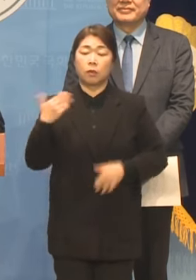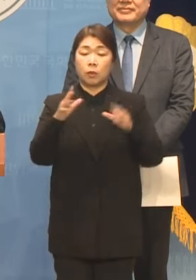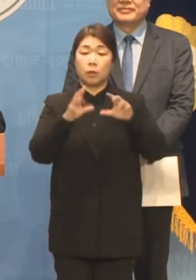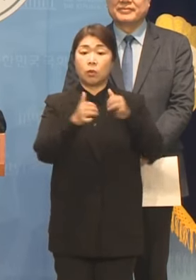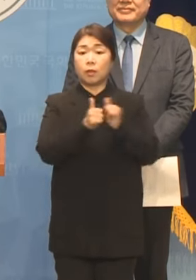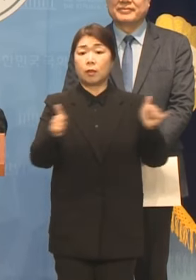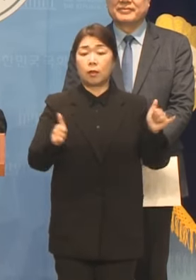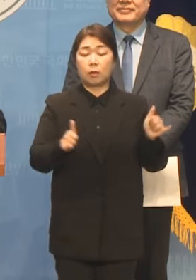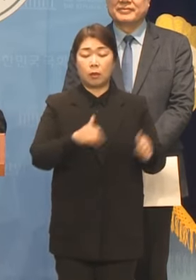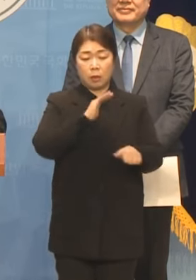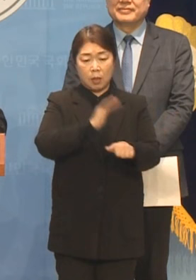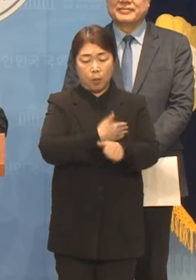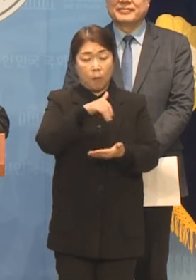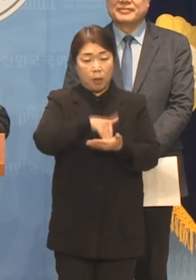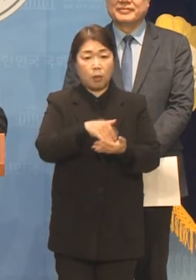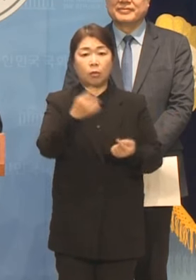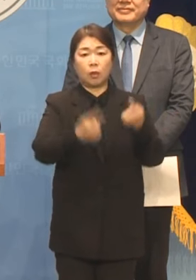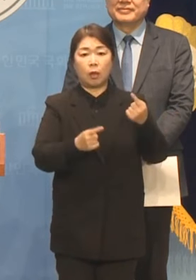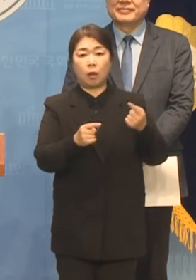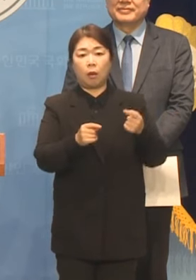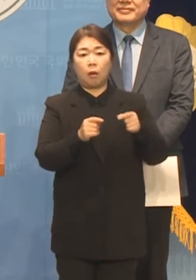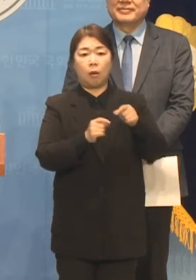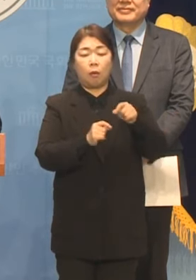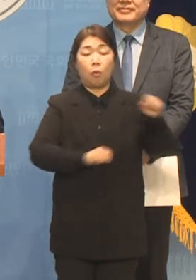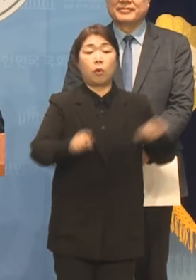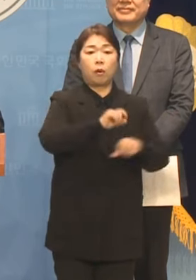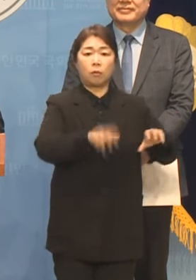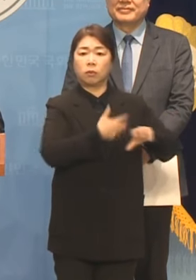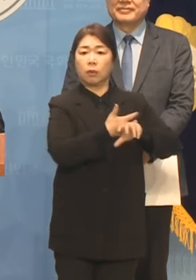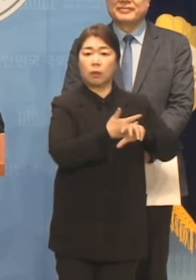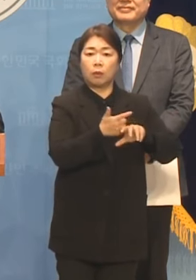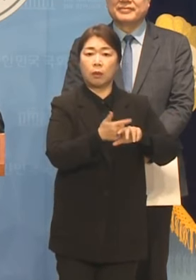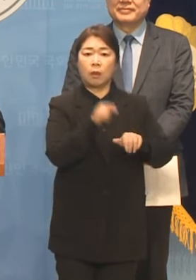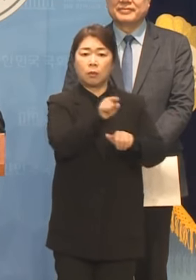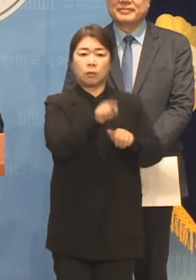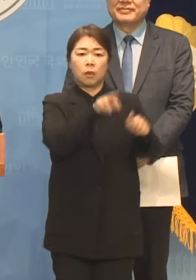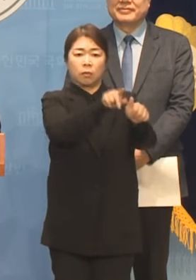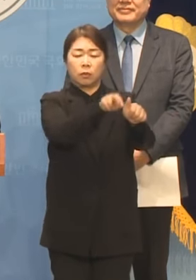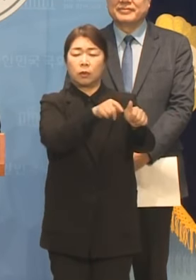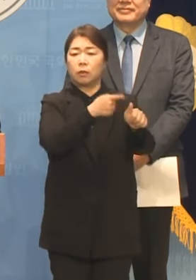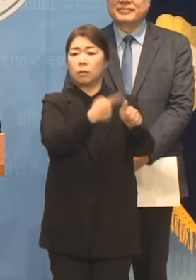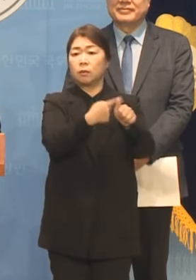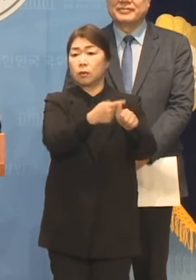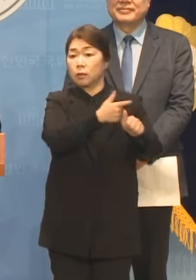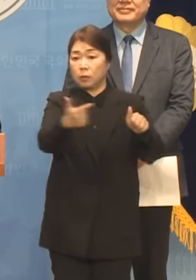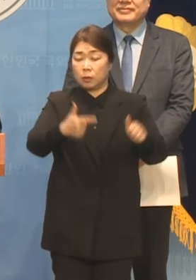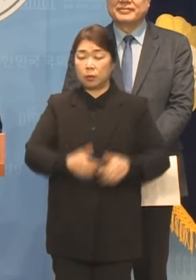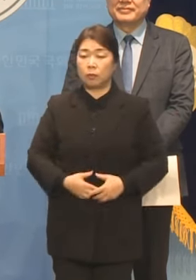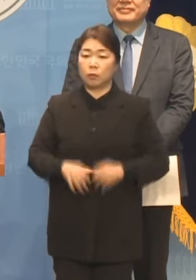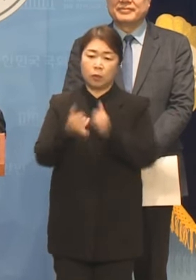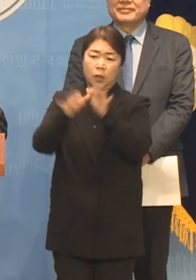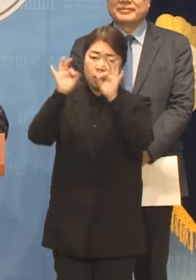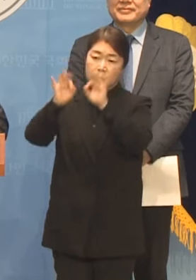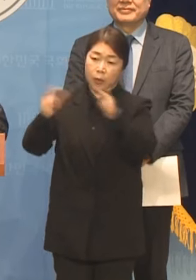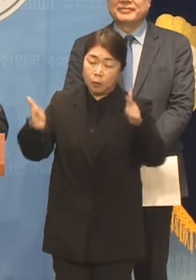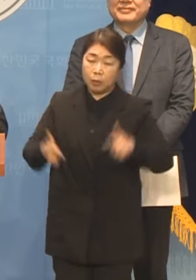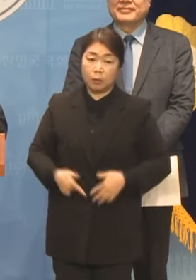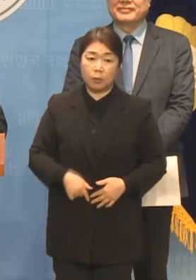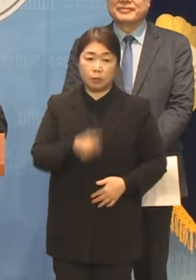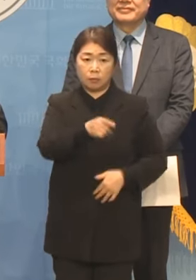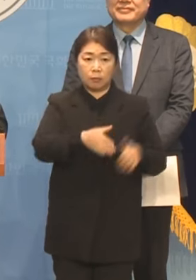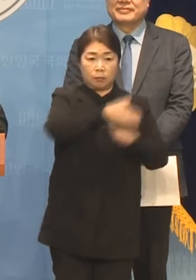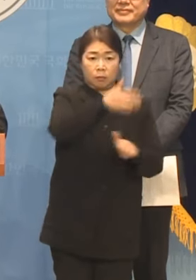잘못을 반성하기 다 적반하장격으로 상대방을 비난합니다 국민은 안중에 없고 서로